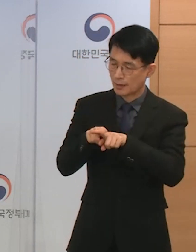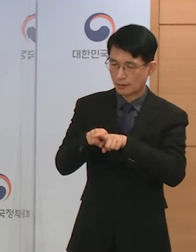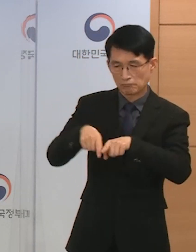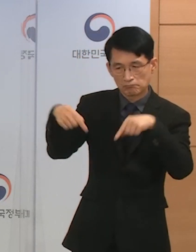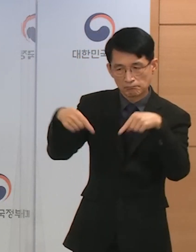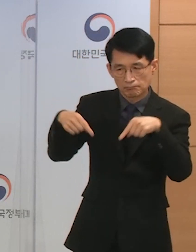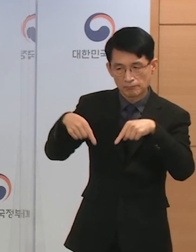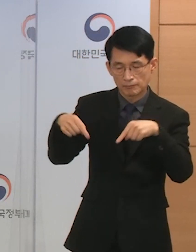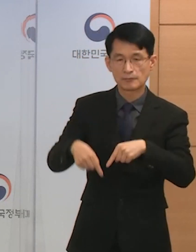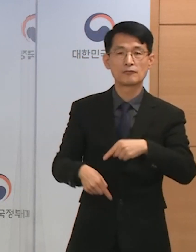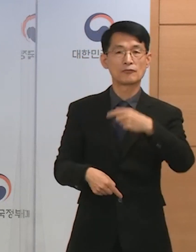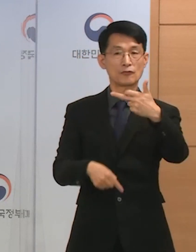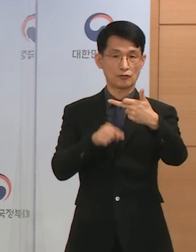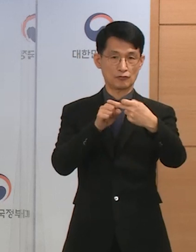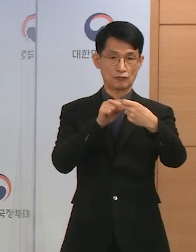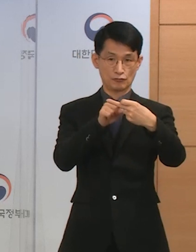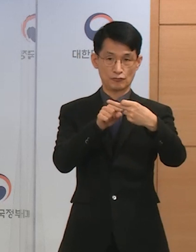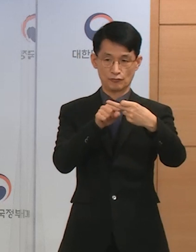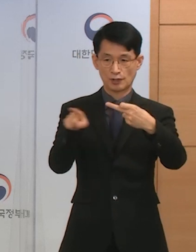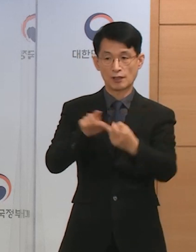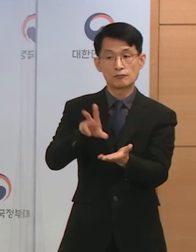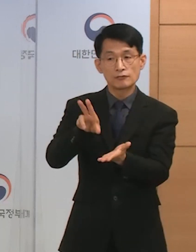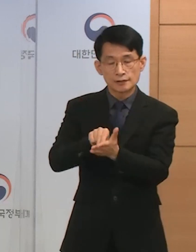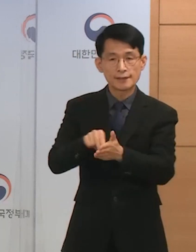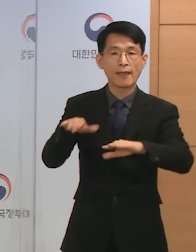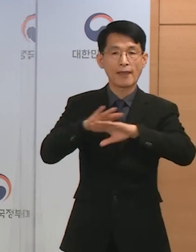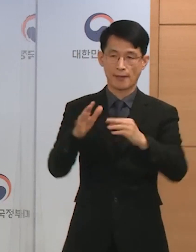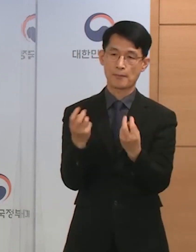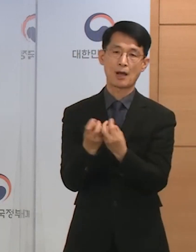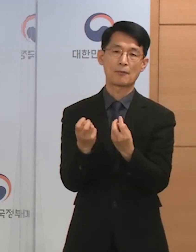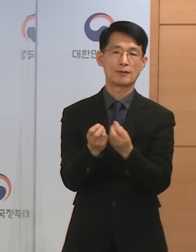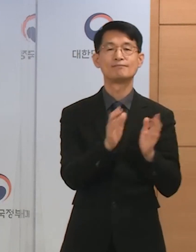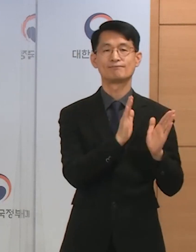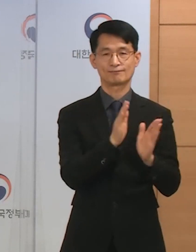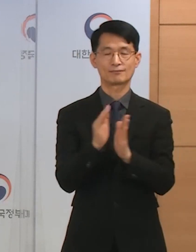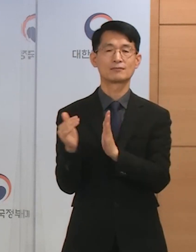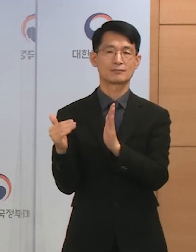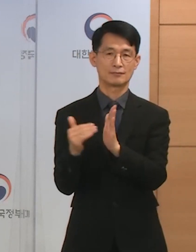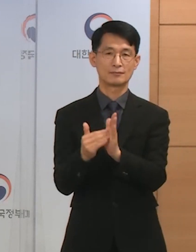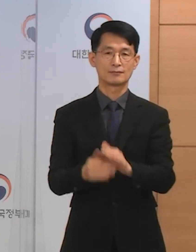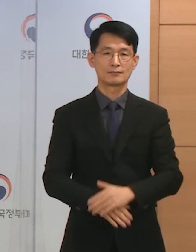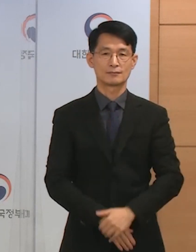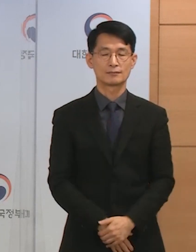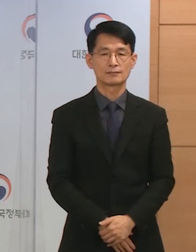통해서 총 12개 과제에 대하여 해소 방안을 마련하였습니다.